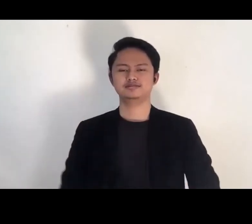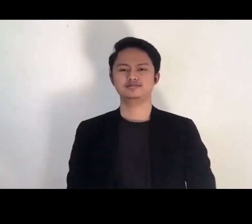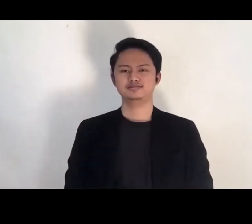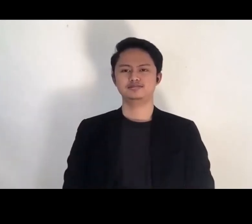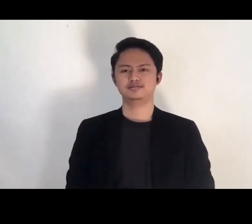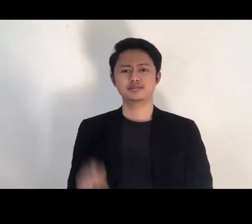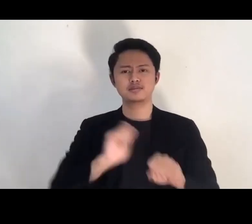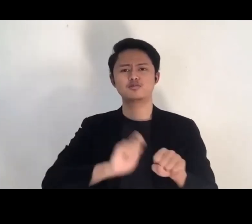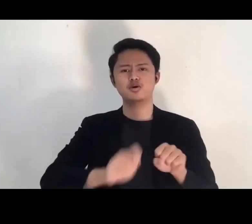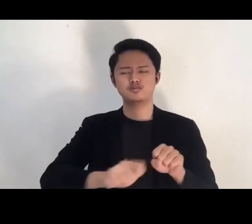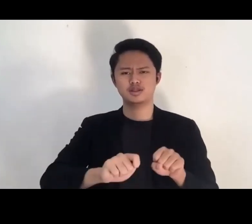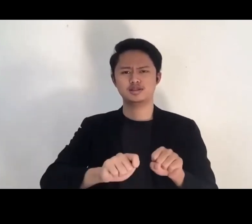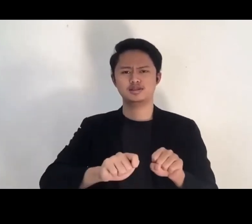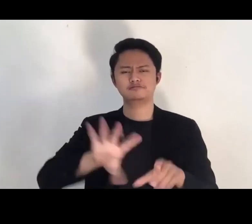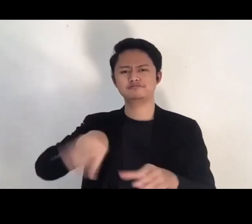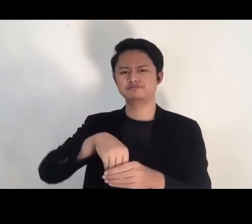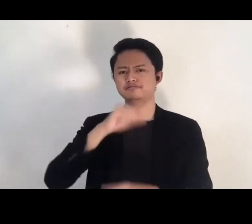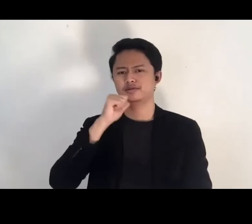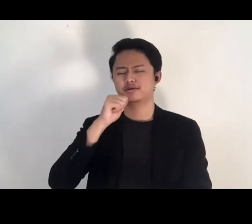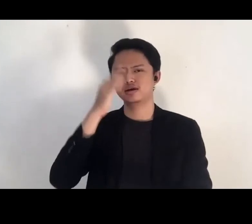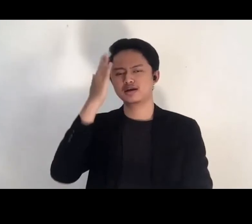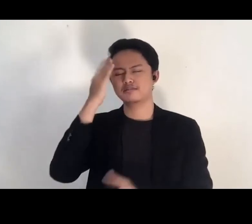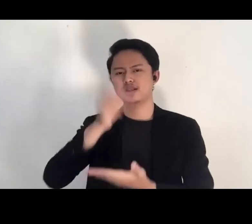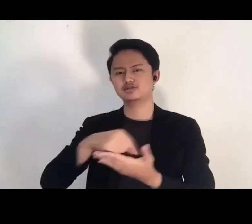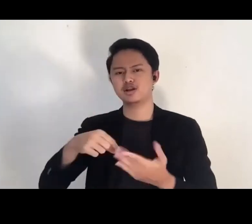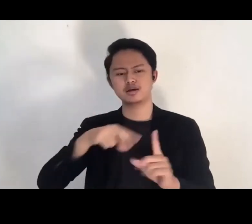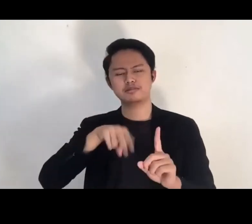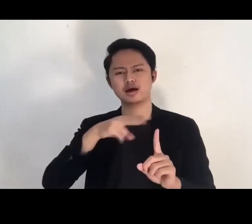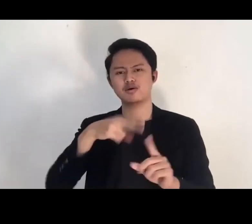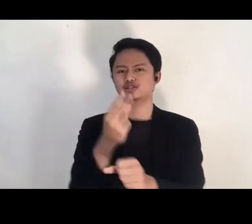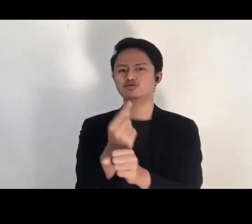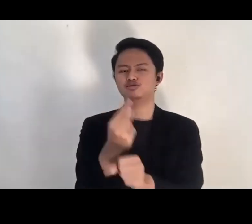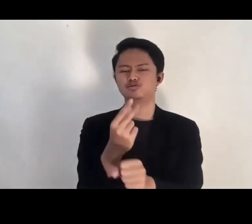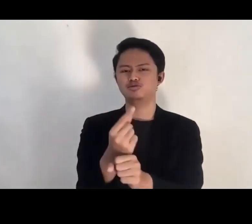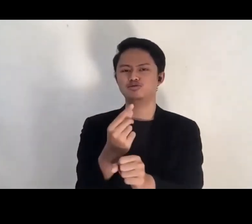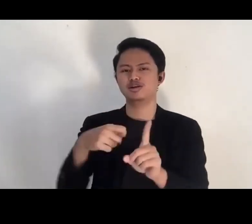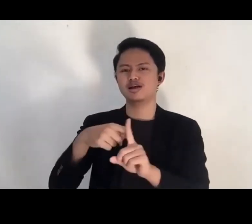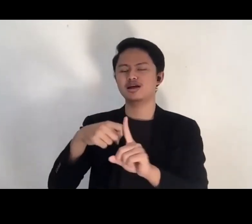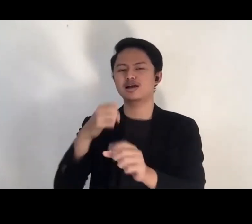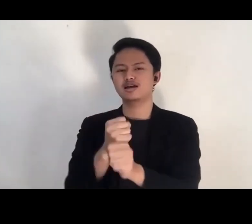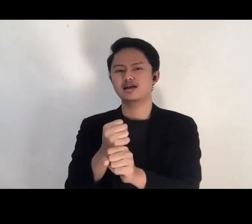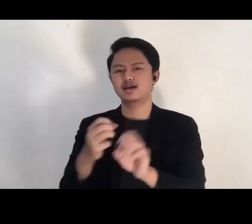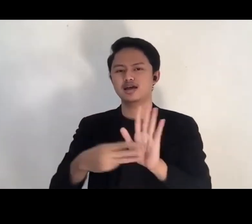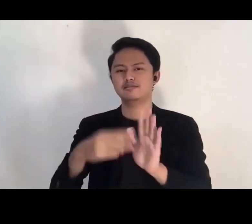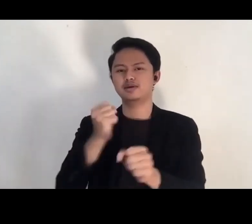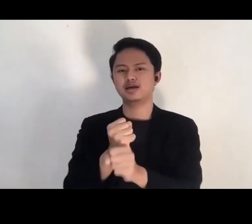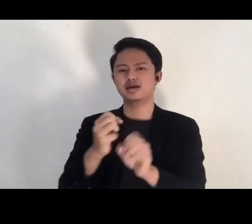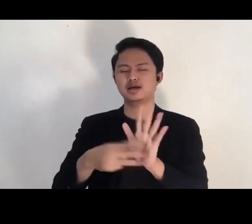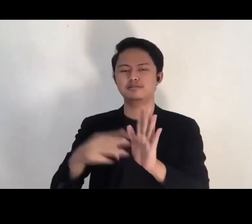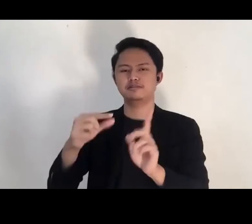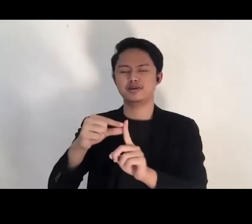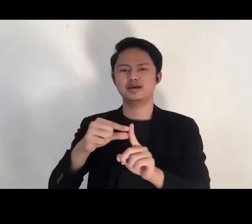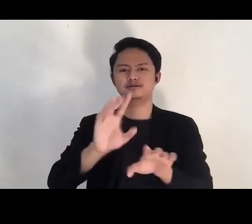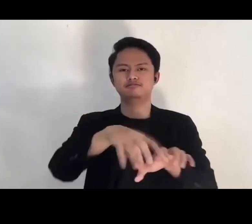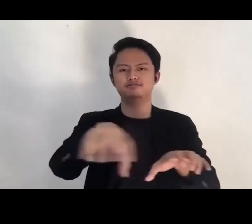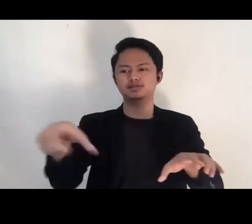penyusunannya melibatkan pengawas kepala sekolah dan guru-guru pengurus KKG dan MGMP yang ada di setiap